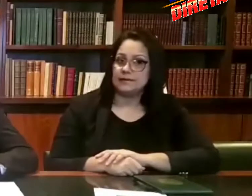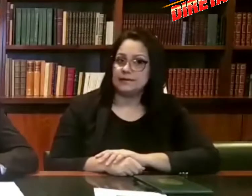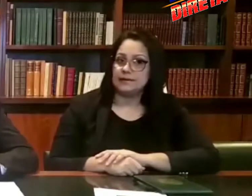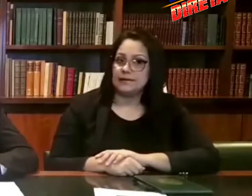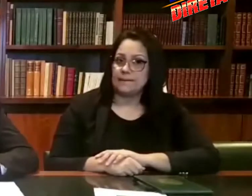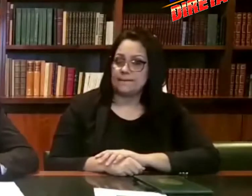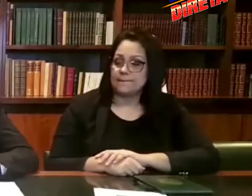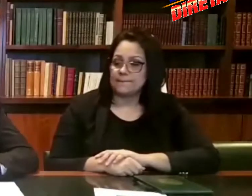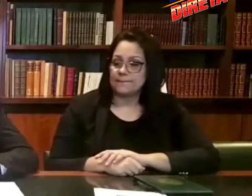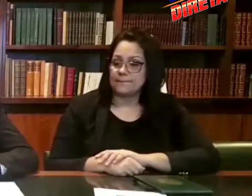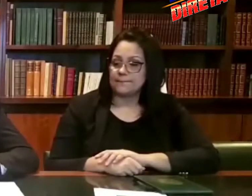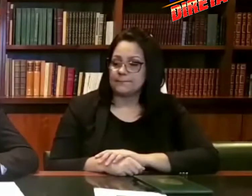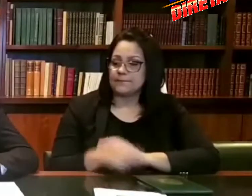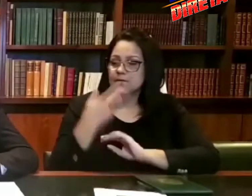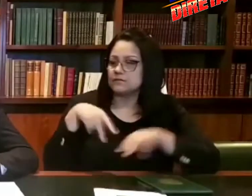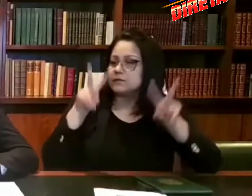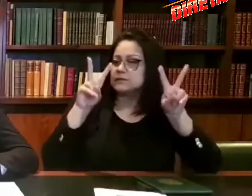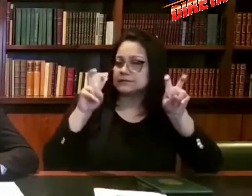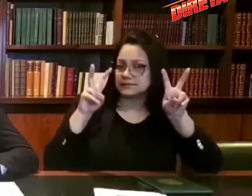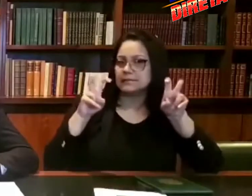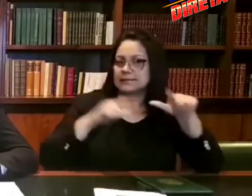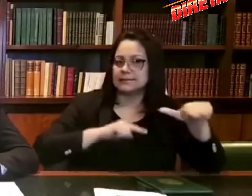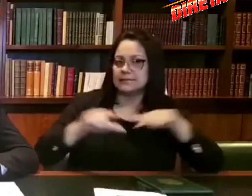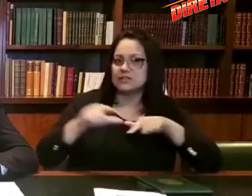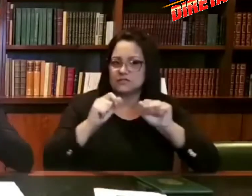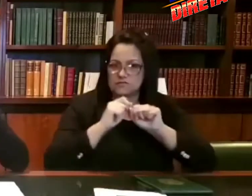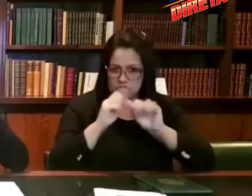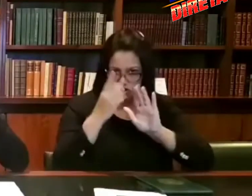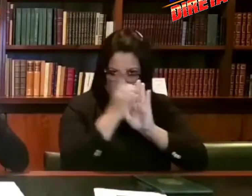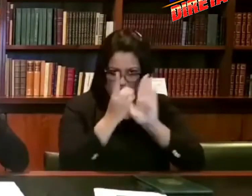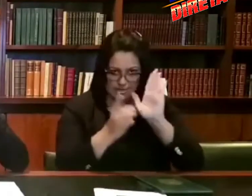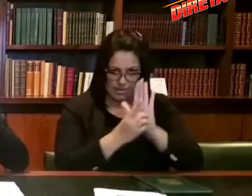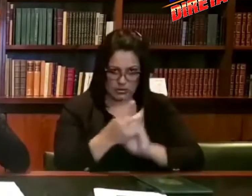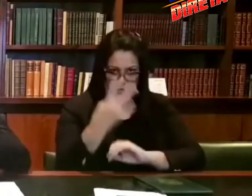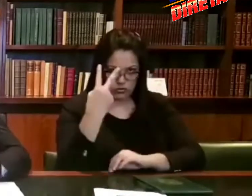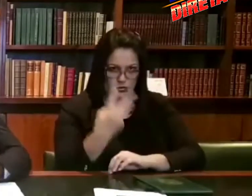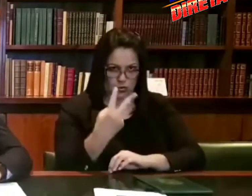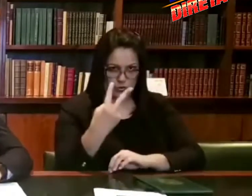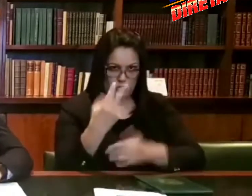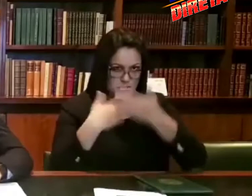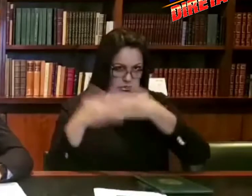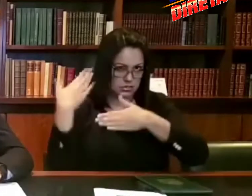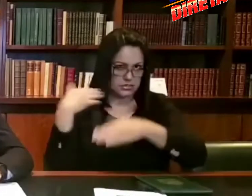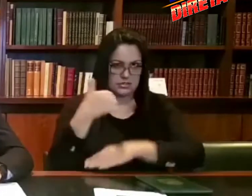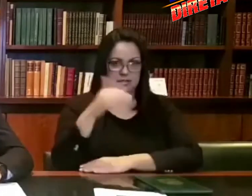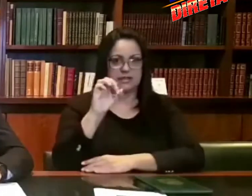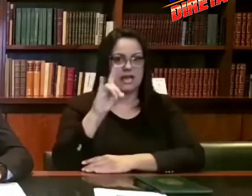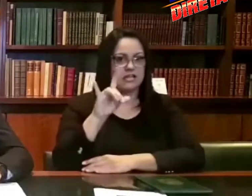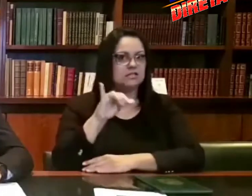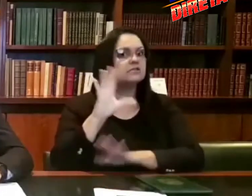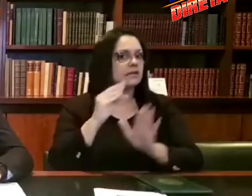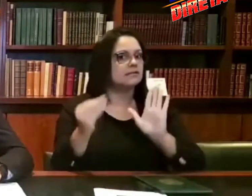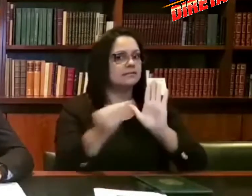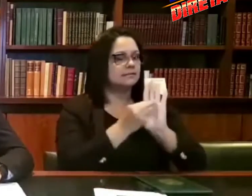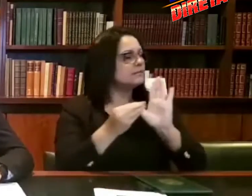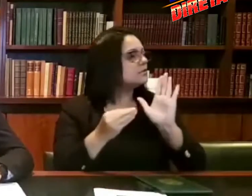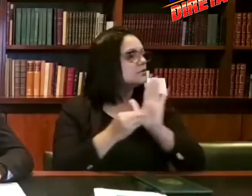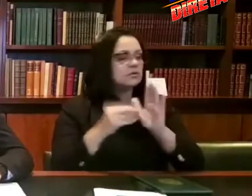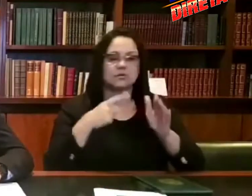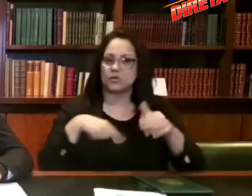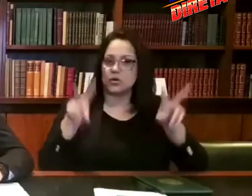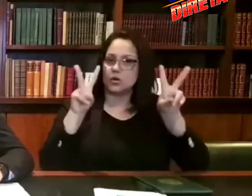Tocando esse assunto, então, quando se fala em emprego, né? Teve dois decretos nossos, nos últimos 10 dias, onde nós incluímos na